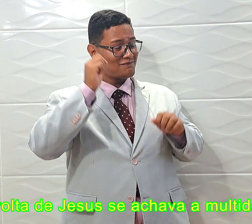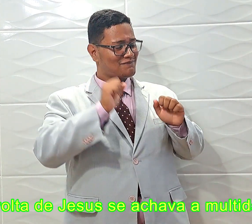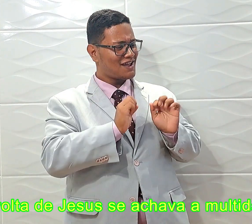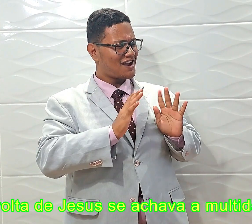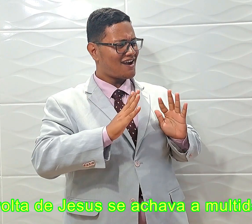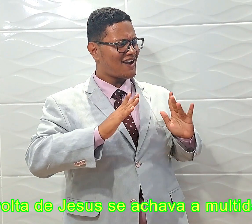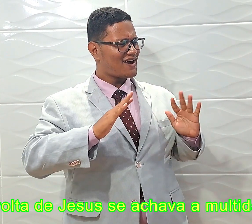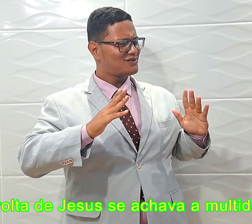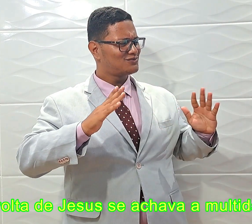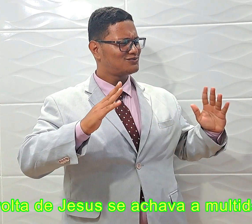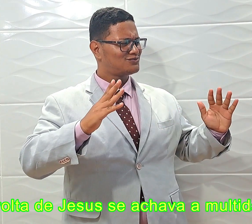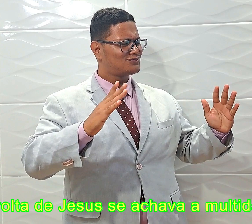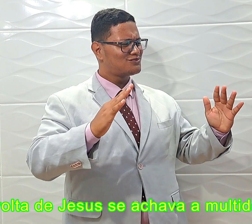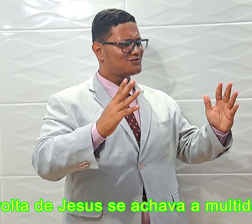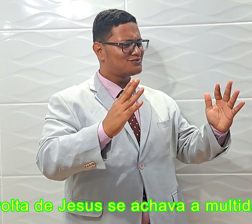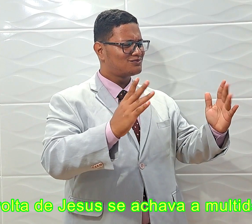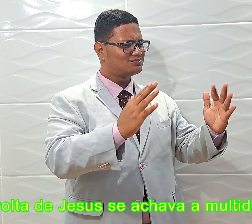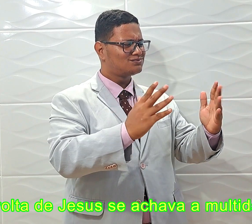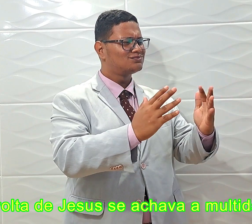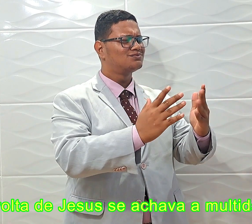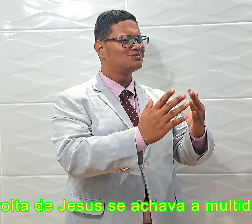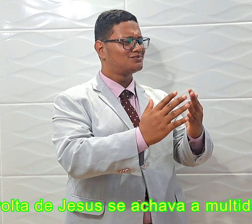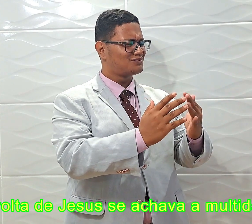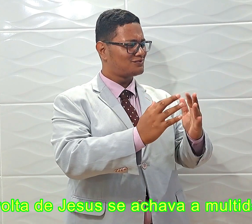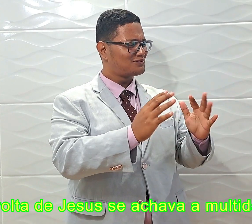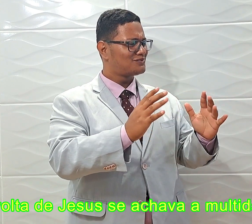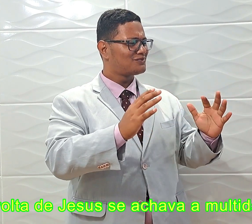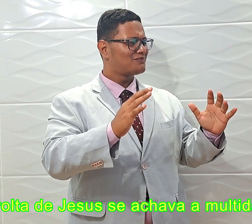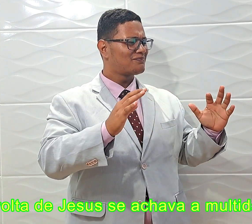achava multidão